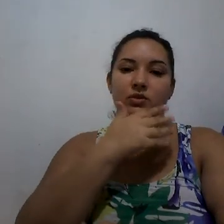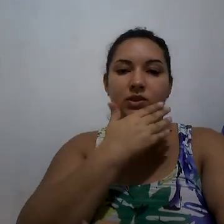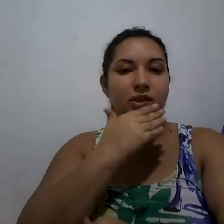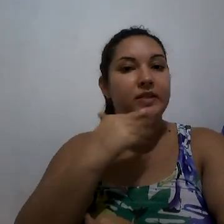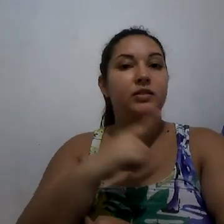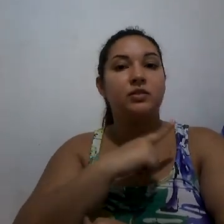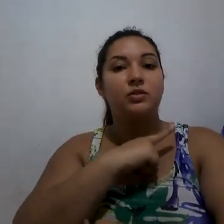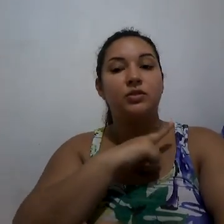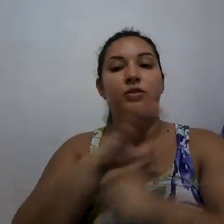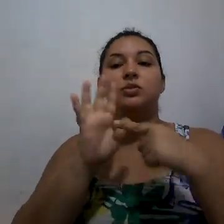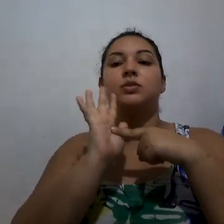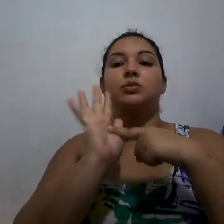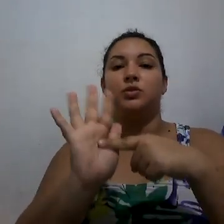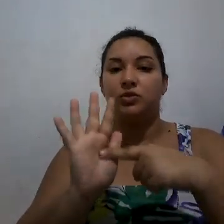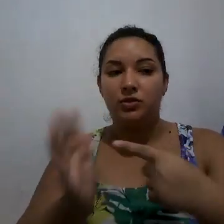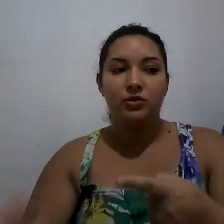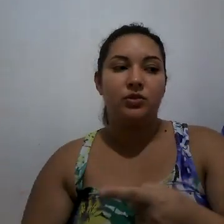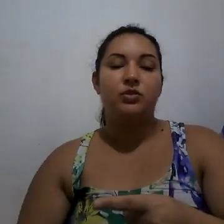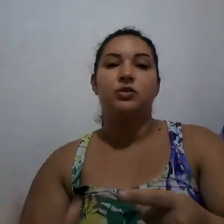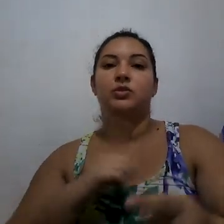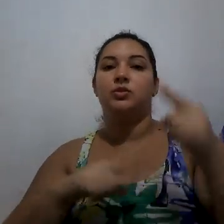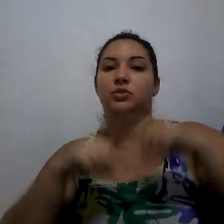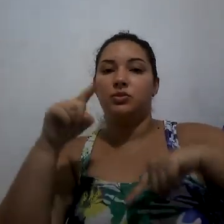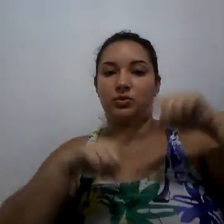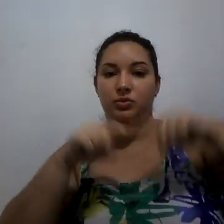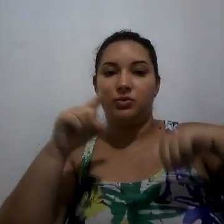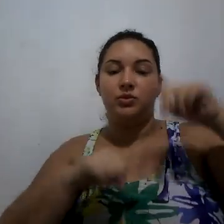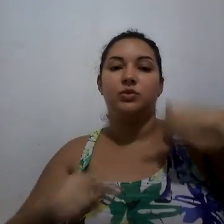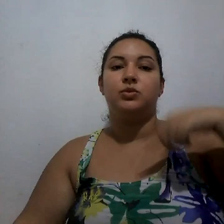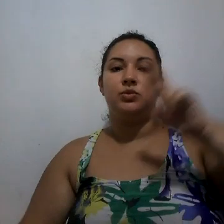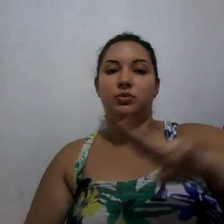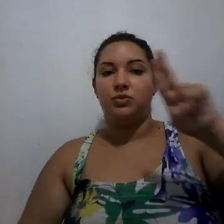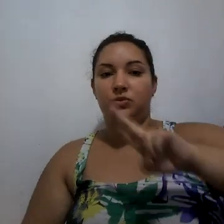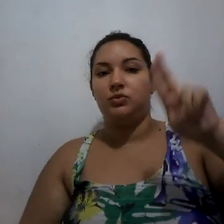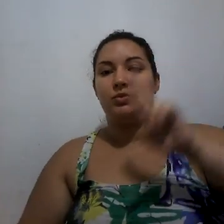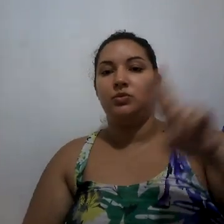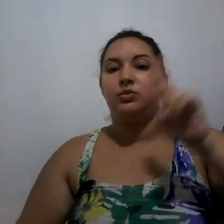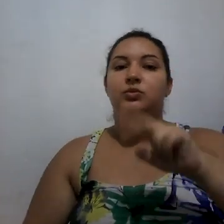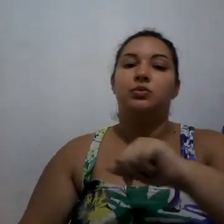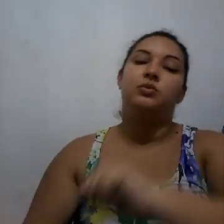lá o material lá que eu vou utilizar, o objetivo material